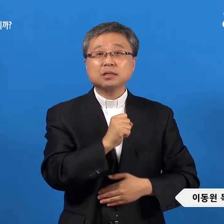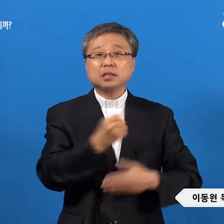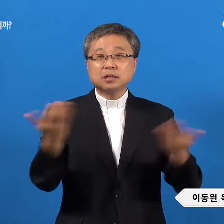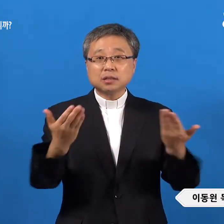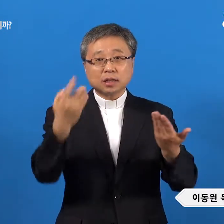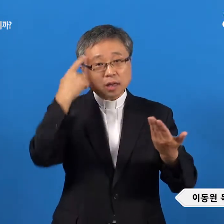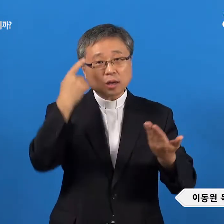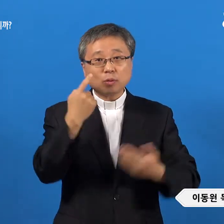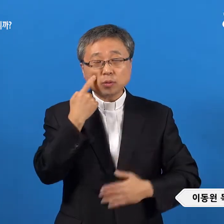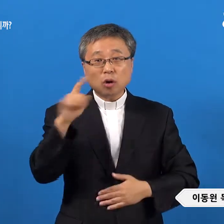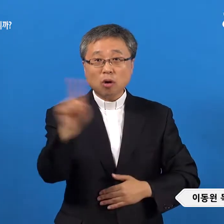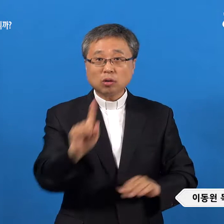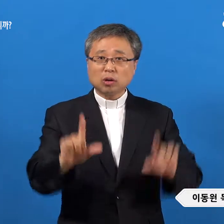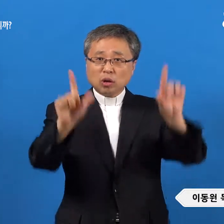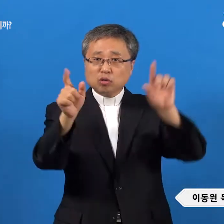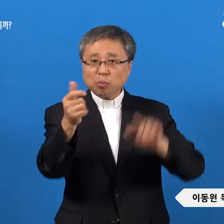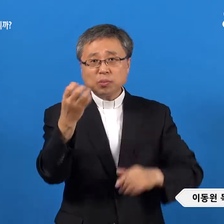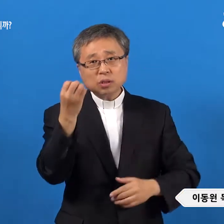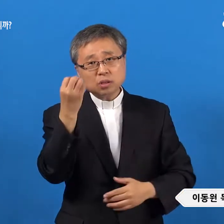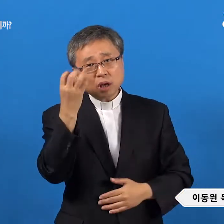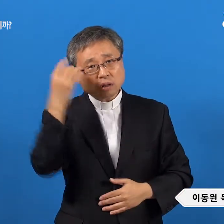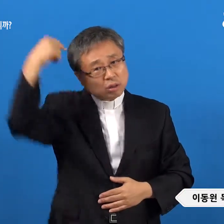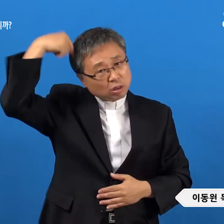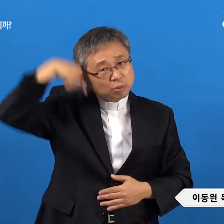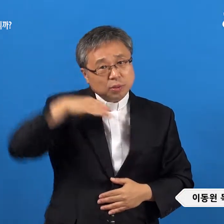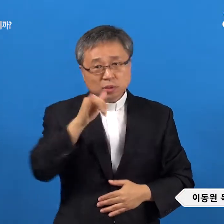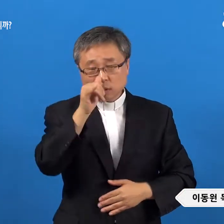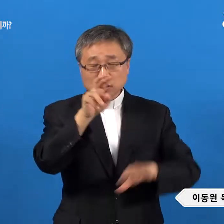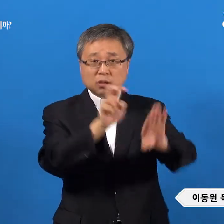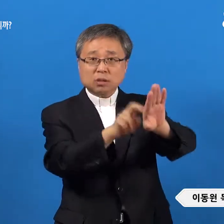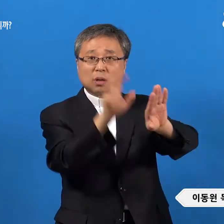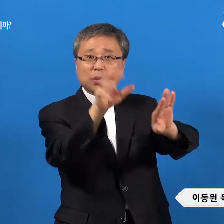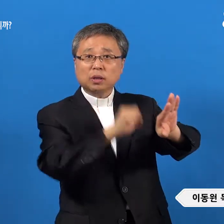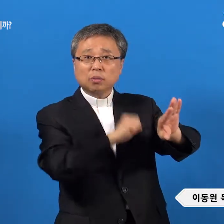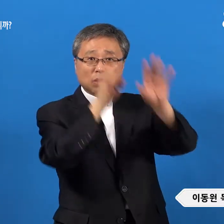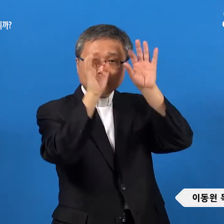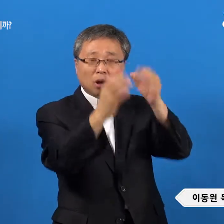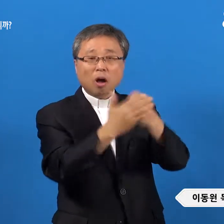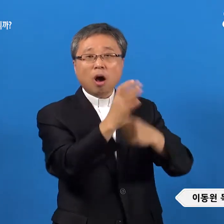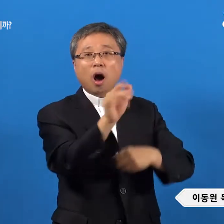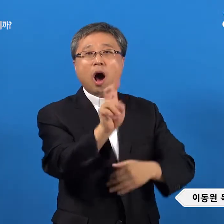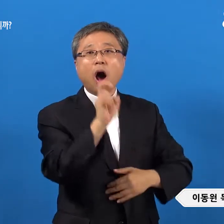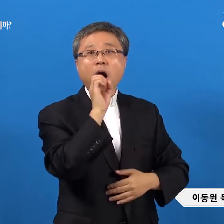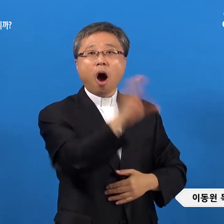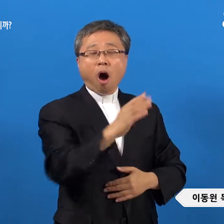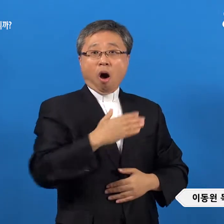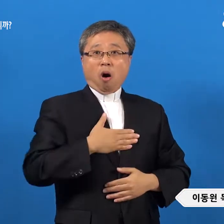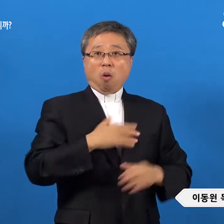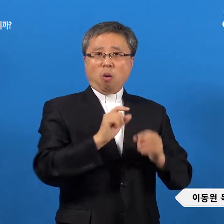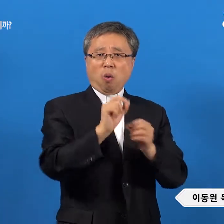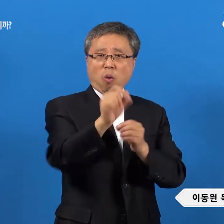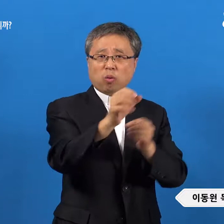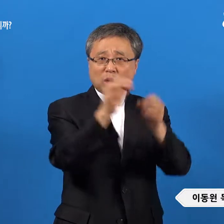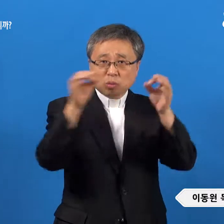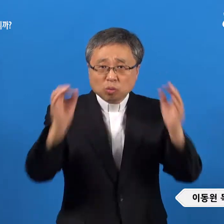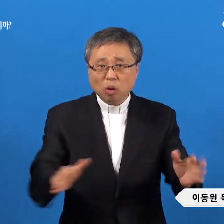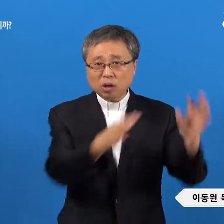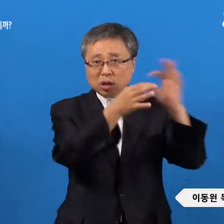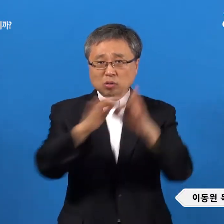어느 날 좀 이상해서 진단을 받아보았더니 암이에요. 근데 벌써 암이 오랫동안 진행되어 왔어요. 자각